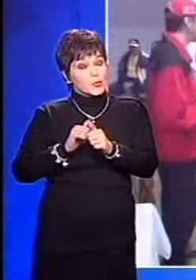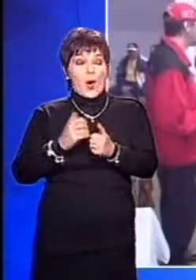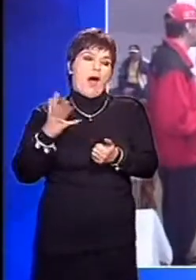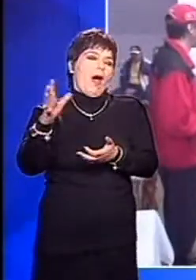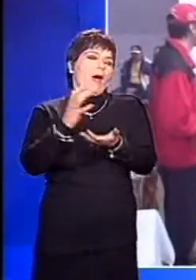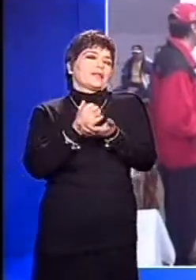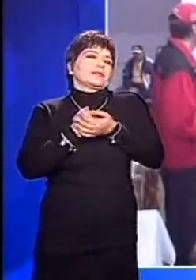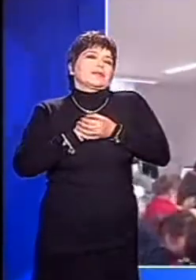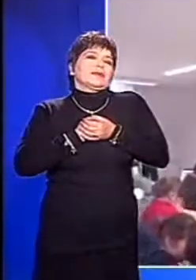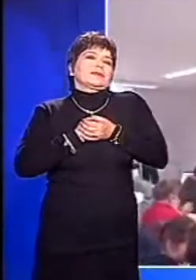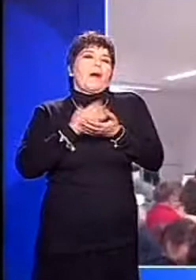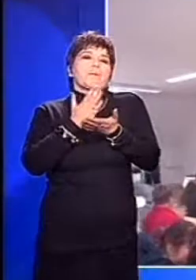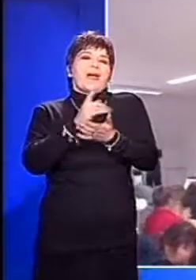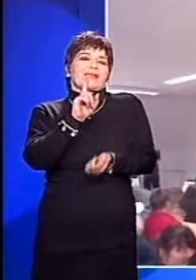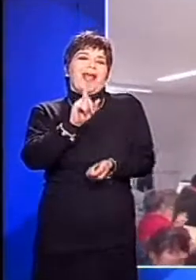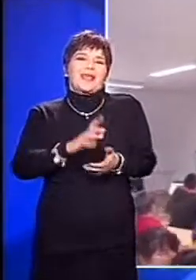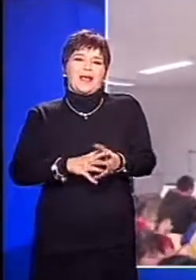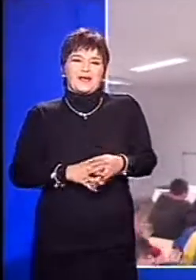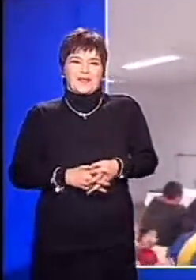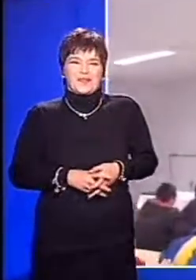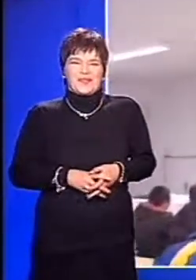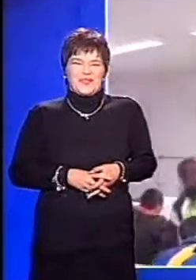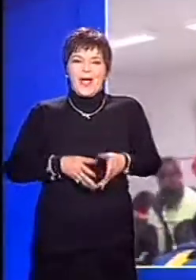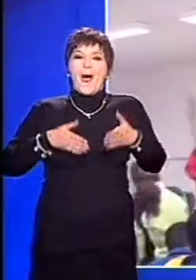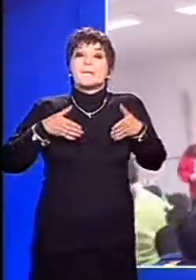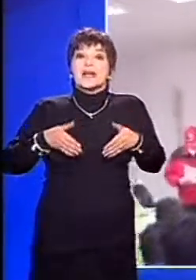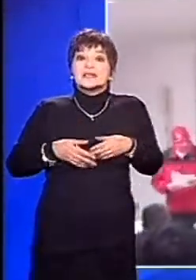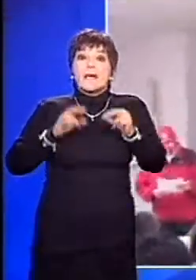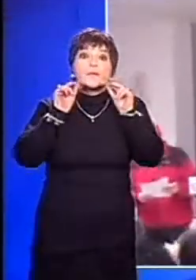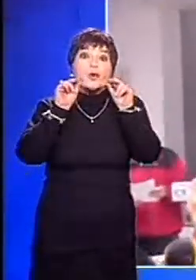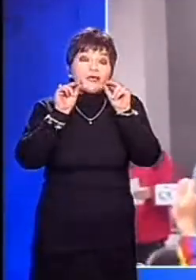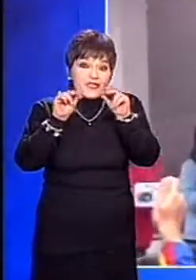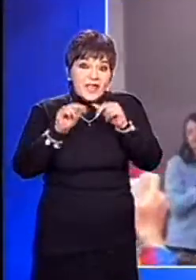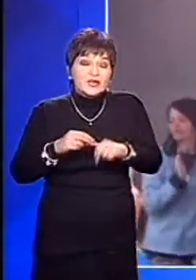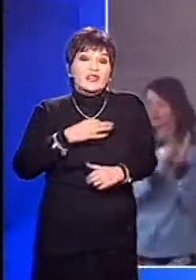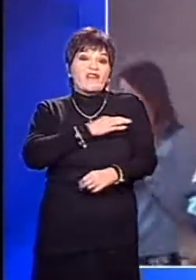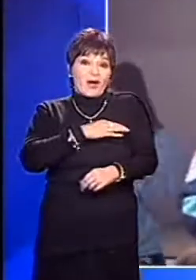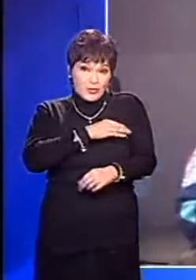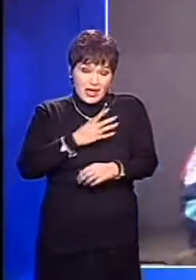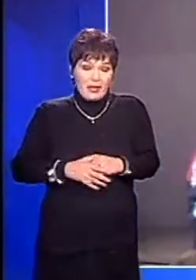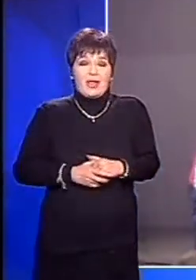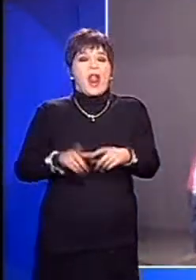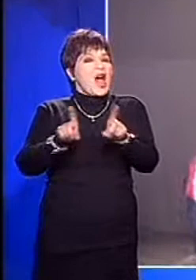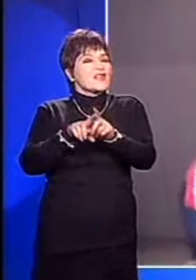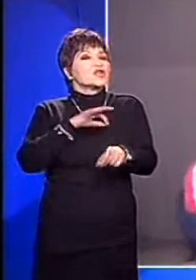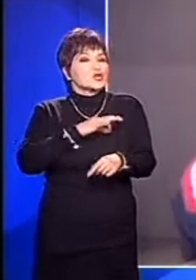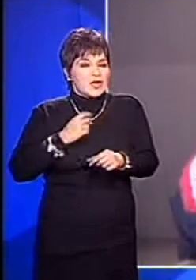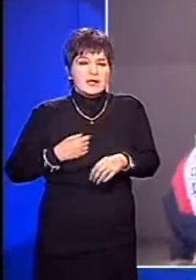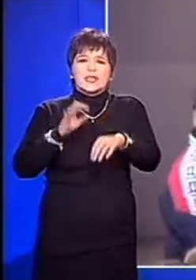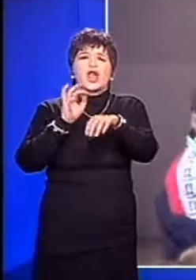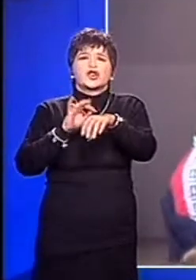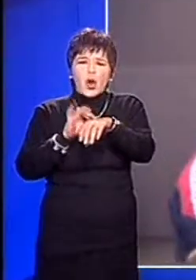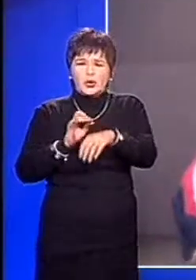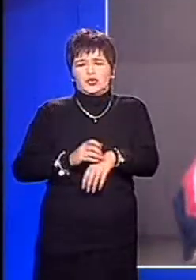ANEFS, a studenților, a medicilor, a voluntarilor, prezența profesorilor de la ANEFS, a membrilor comitetului director și